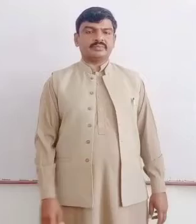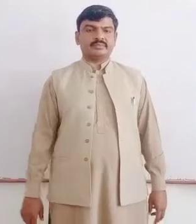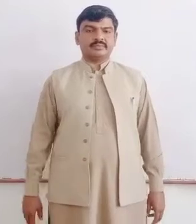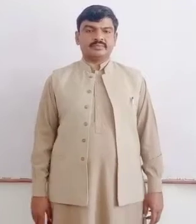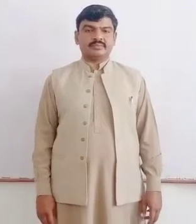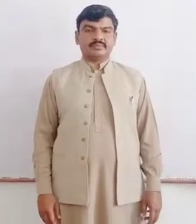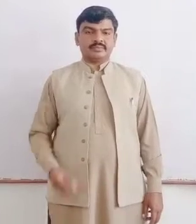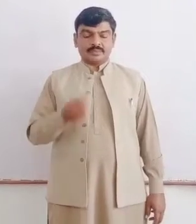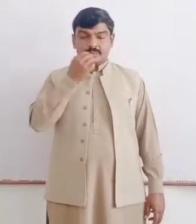रसीला,